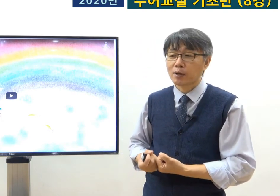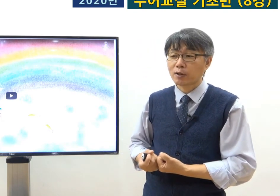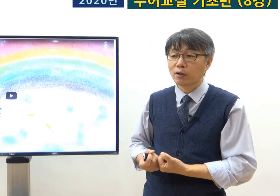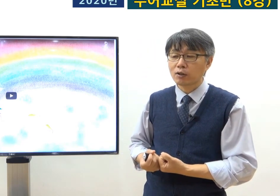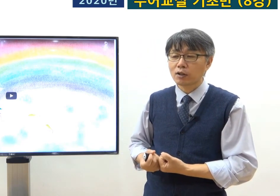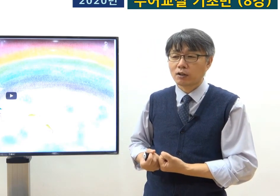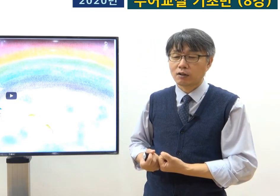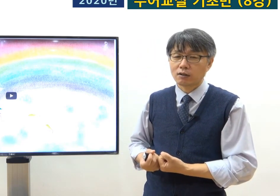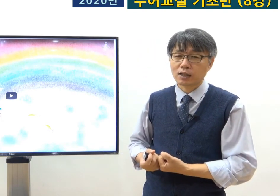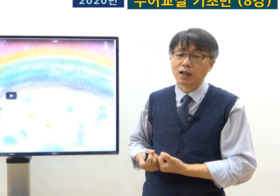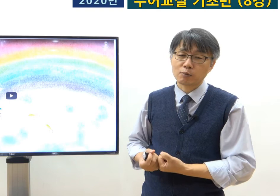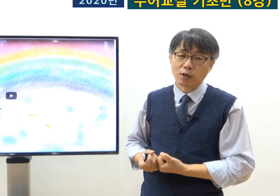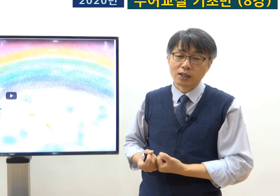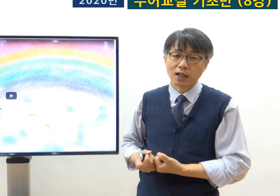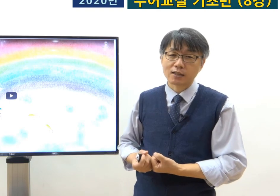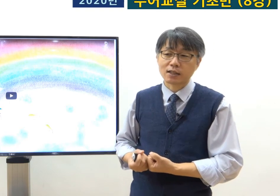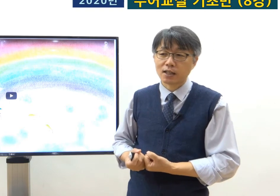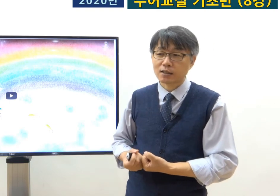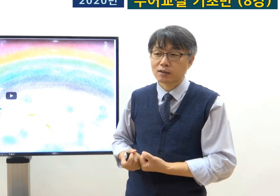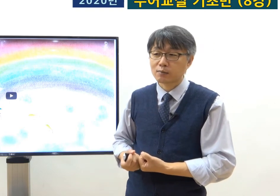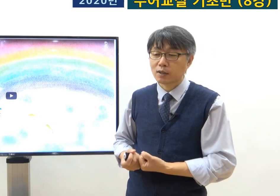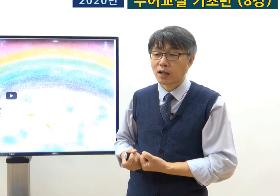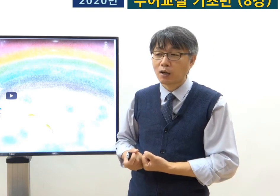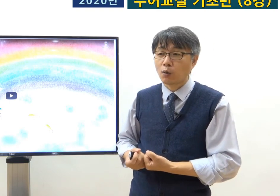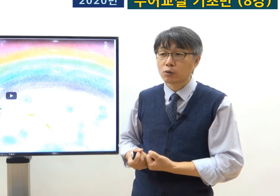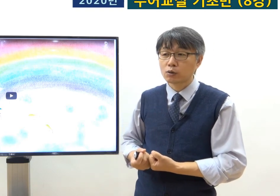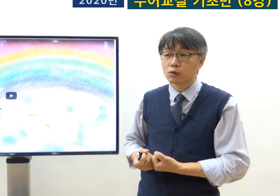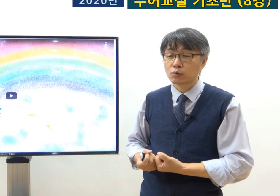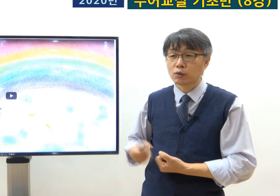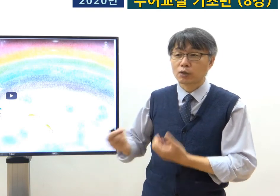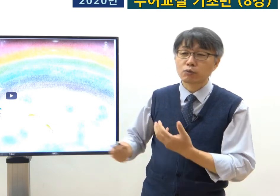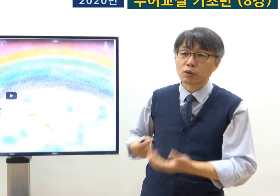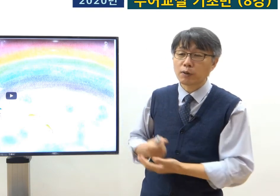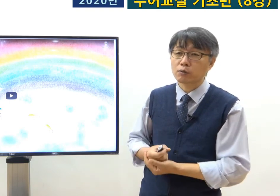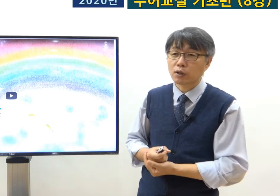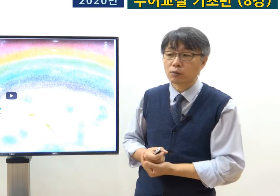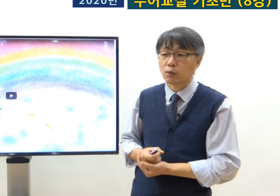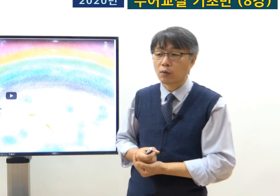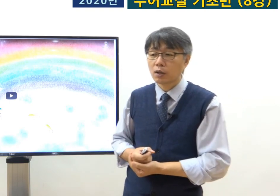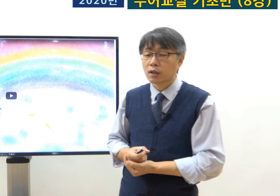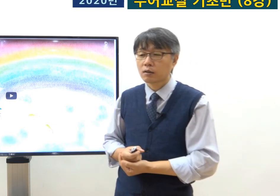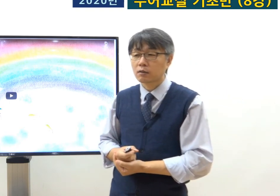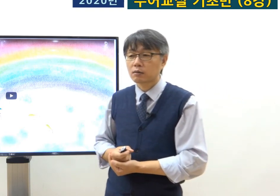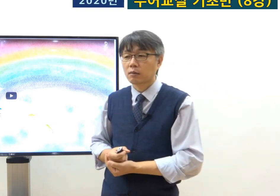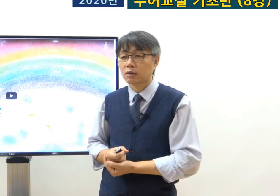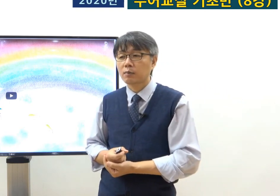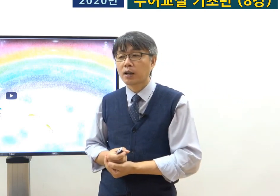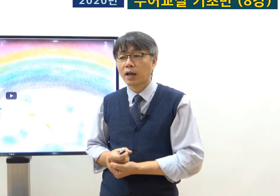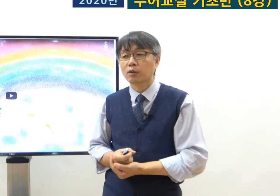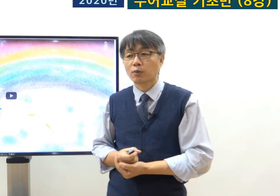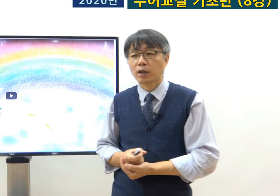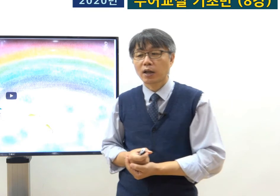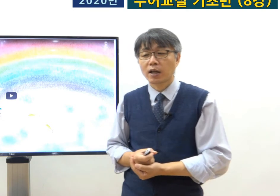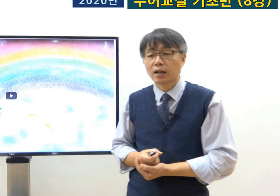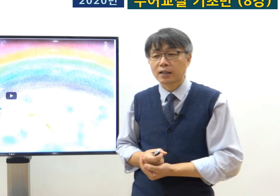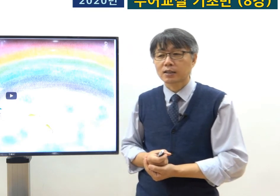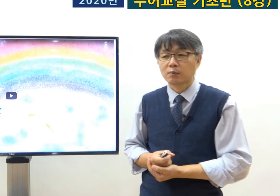생각하면서 살아가면 좋겠다 이런 생각이 들었습니다. 오늘 우리가 수호를 배우는 것도 그런 희망의 학교에 다시 한 번